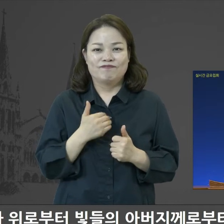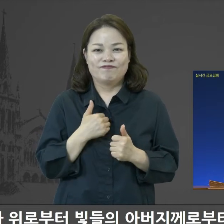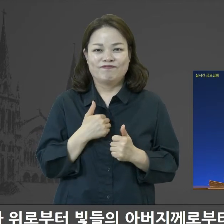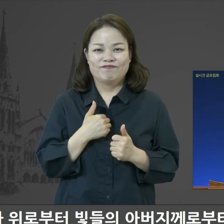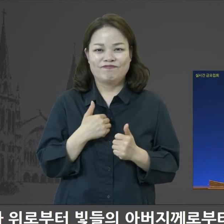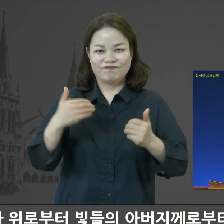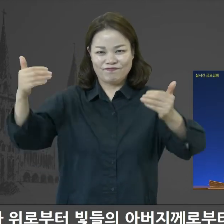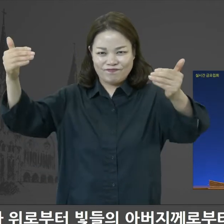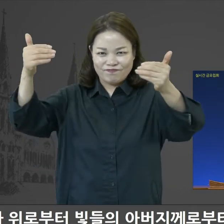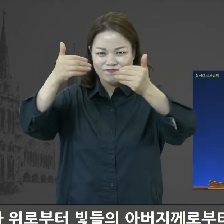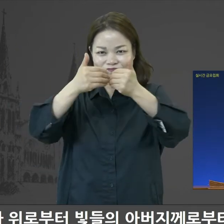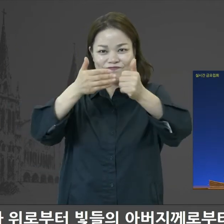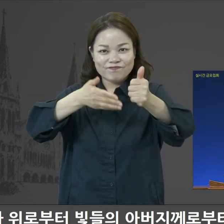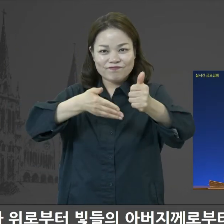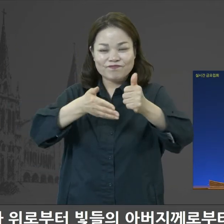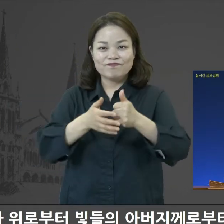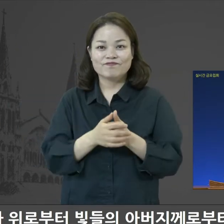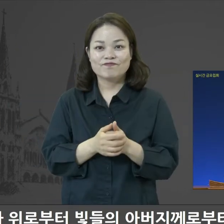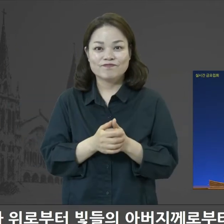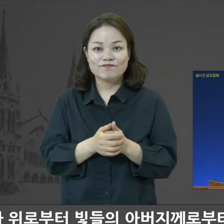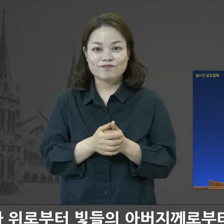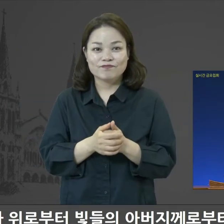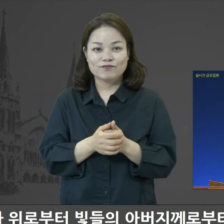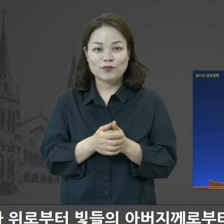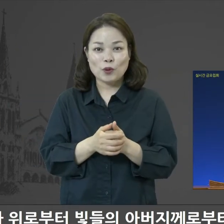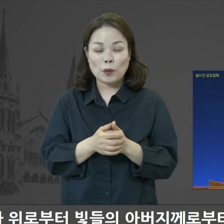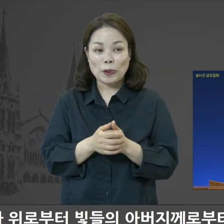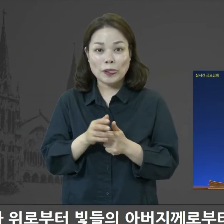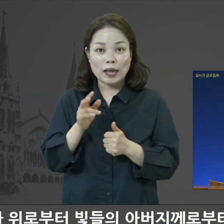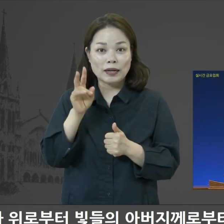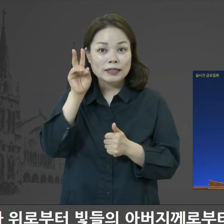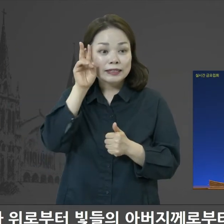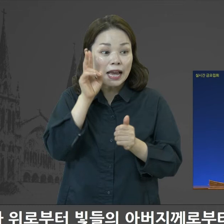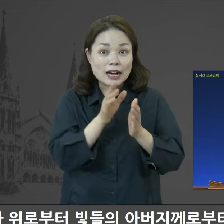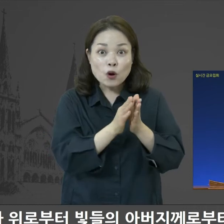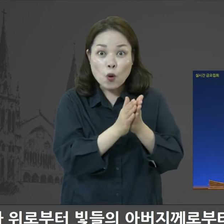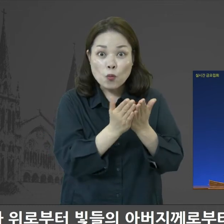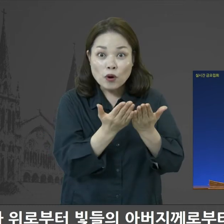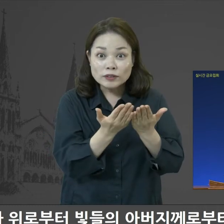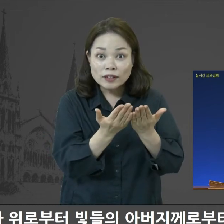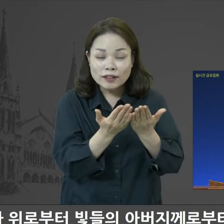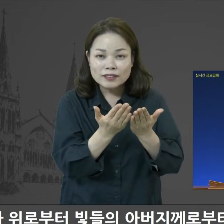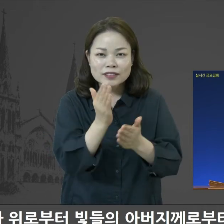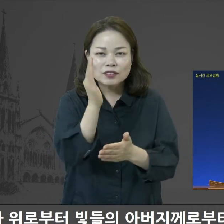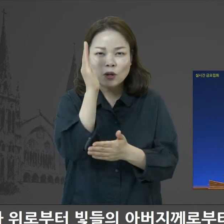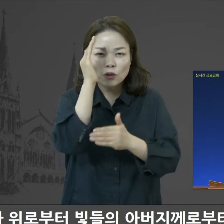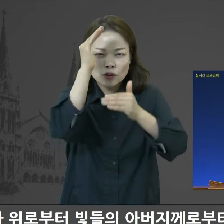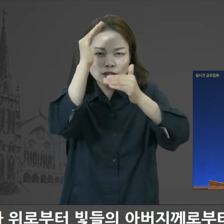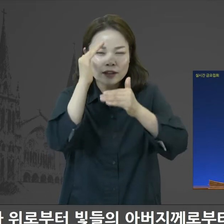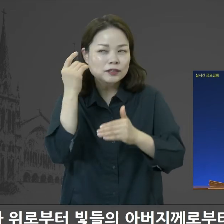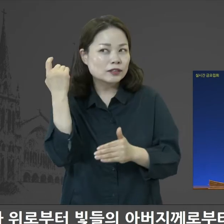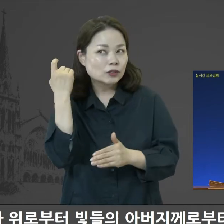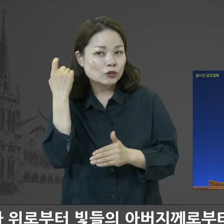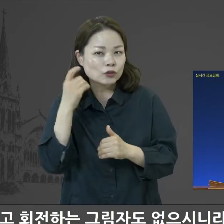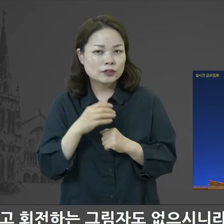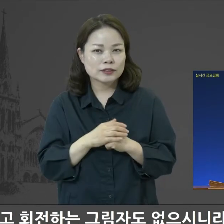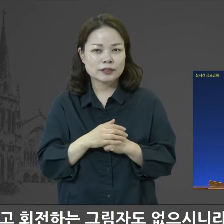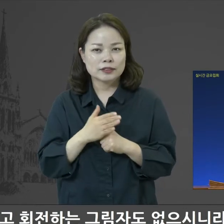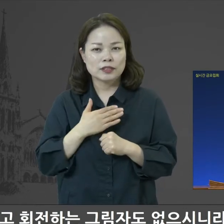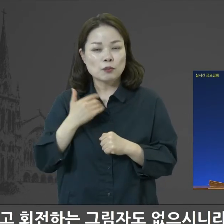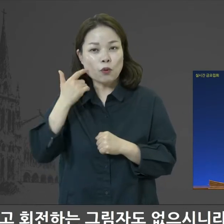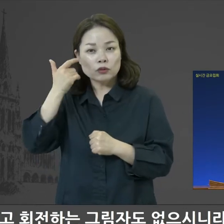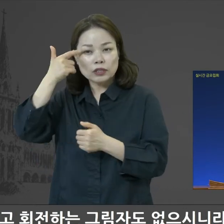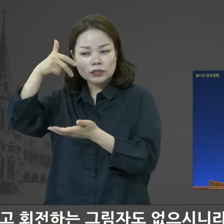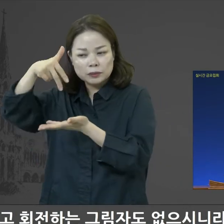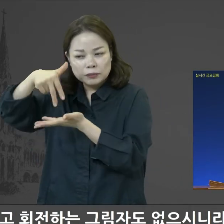한번 봐주시고요. 우리 앞에 야고보서 이제 설교를 쭉 들으시면서, 이건 제가